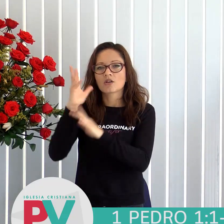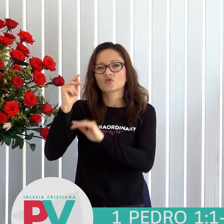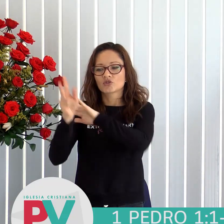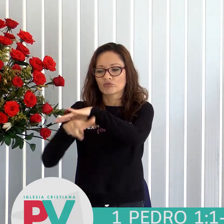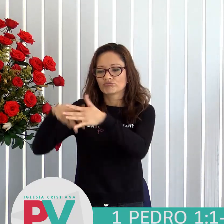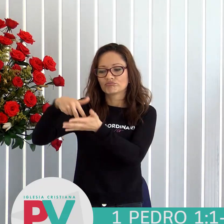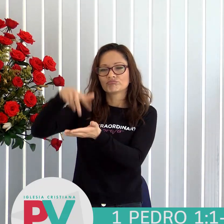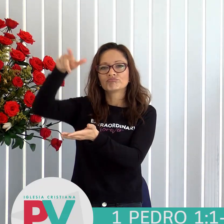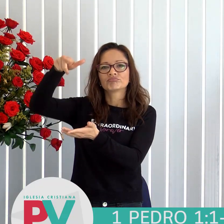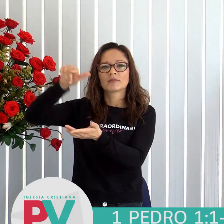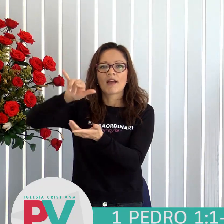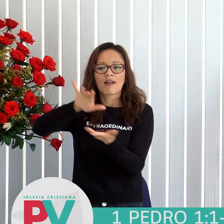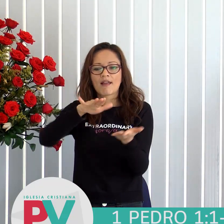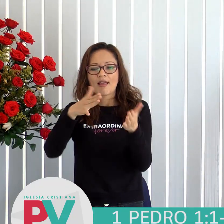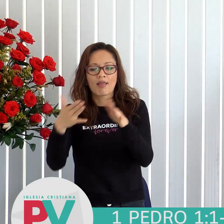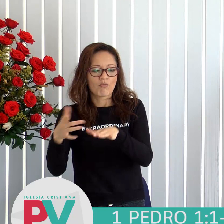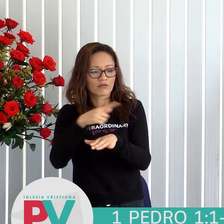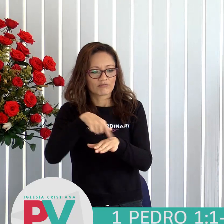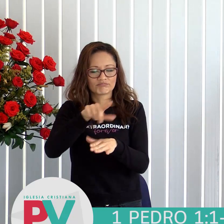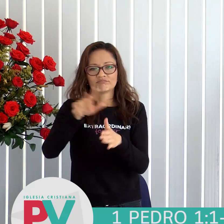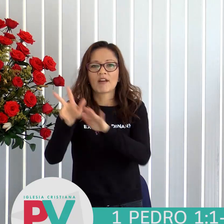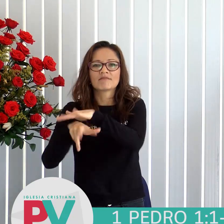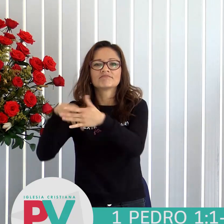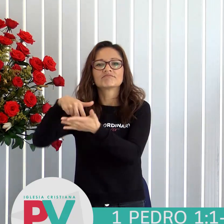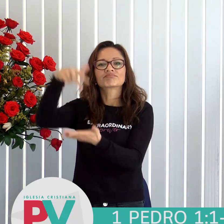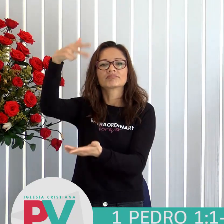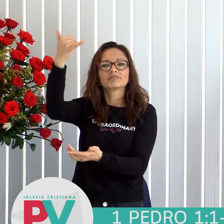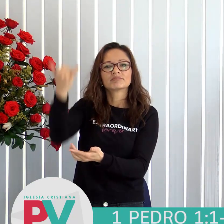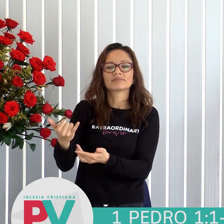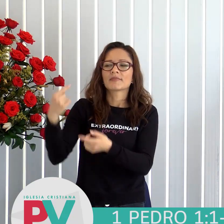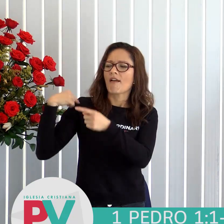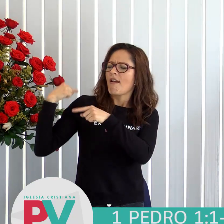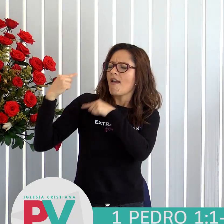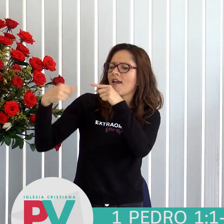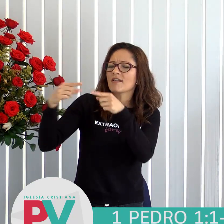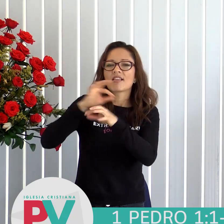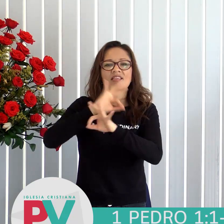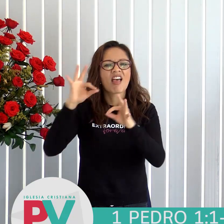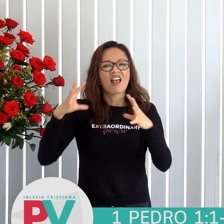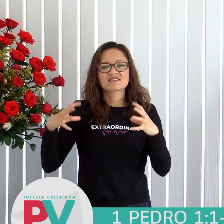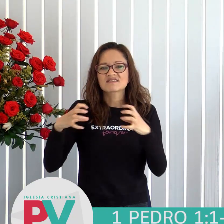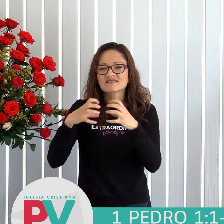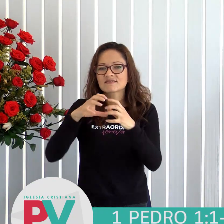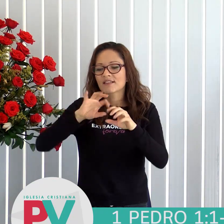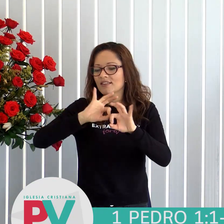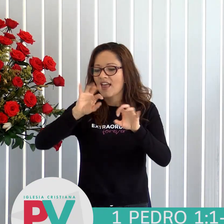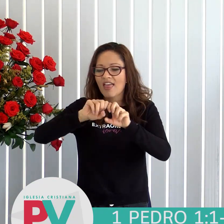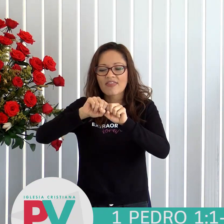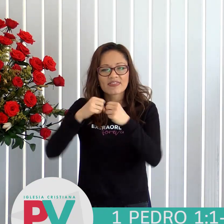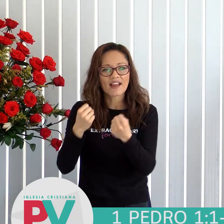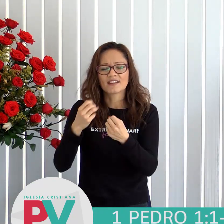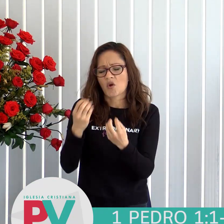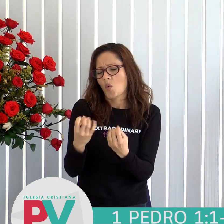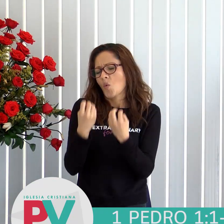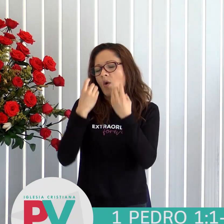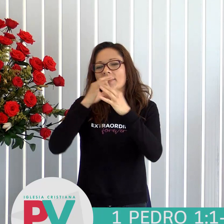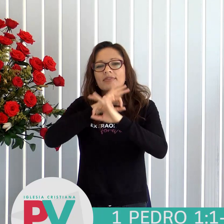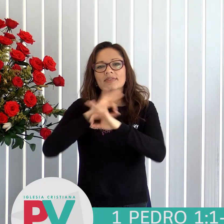de los muertos, para una herencia incorruptible, incontaminada e